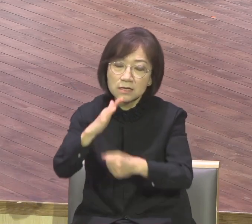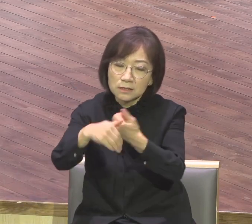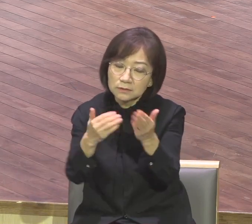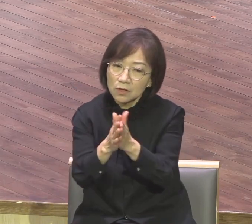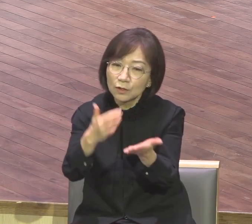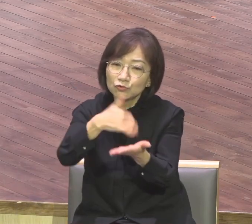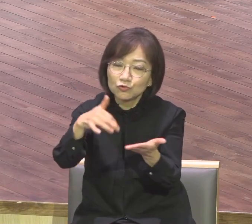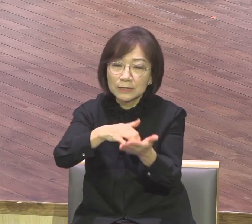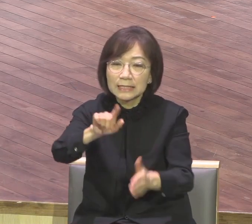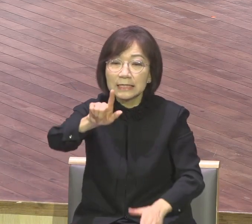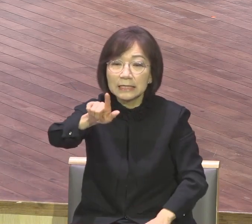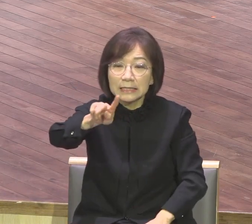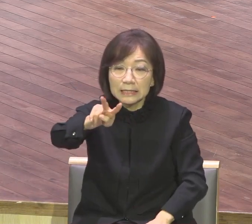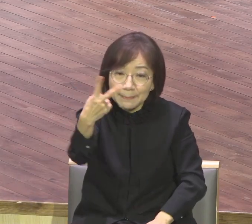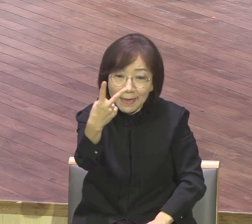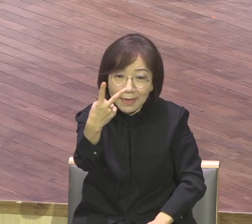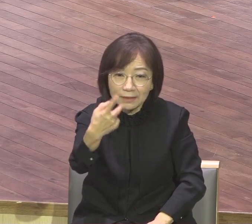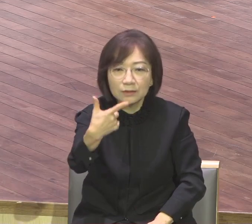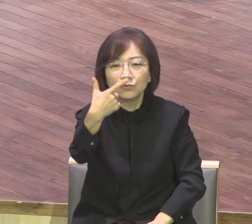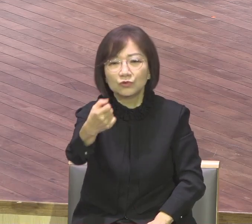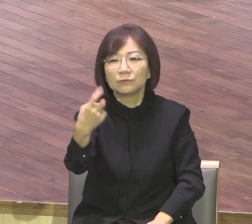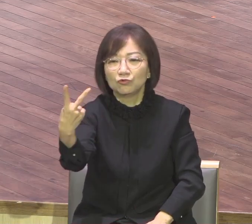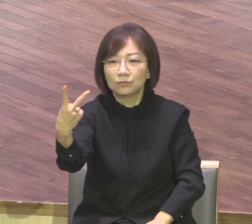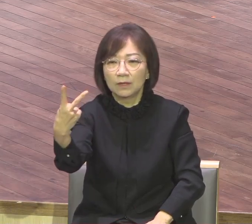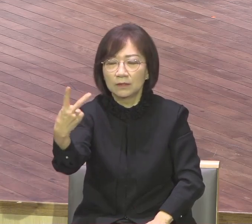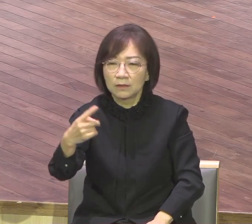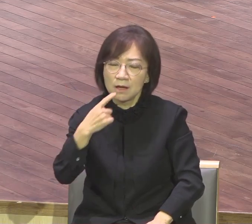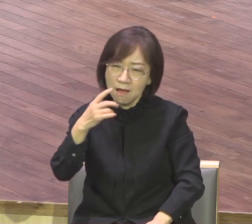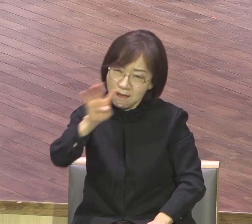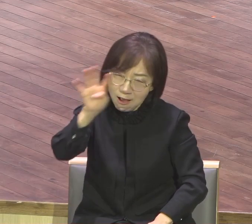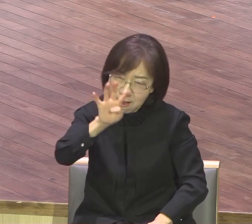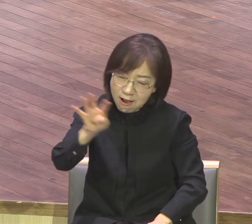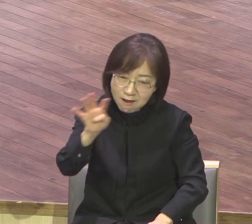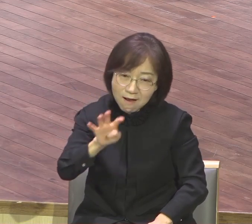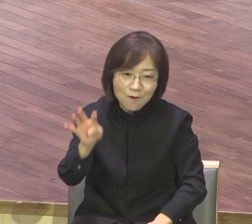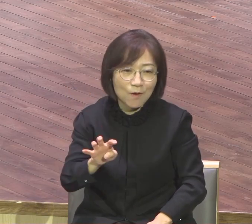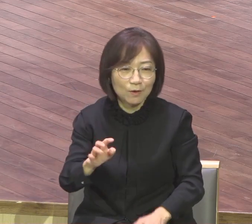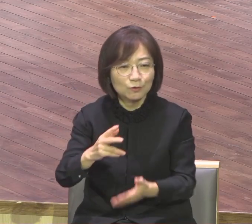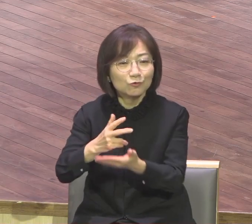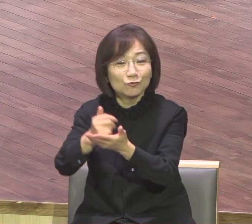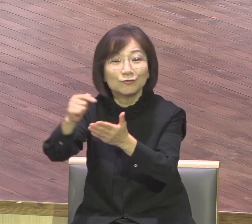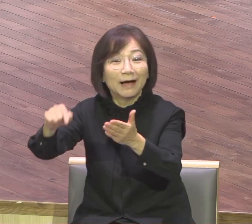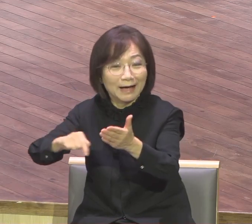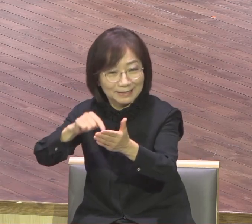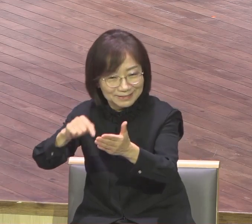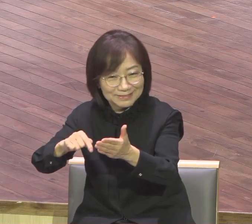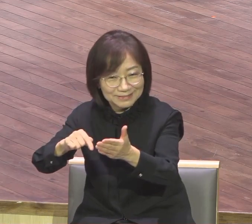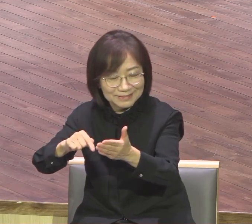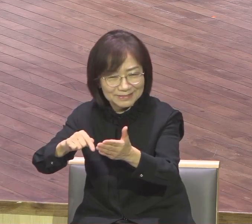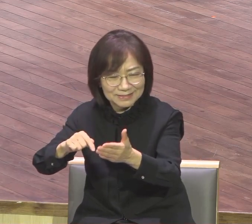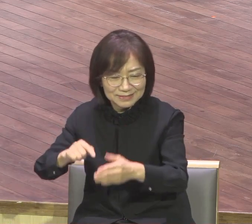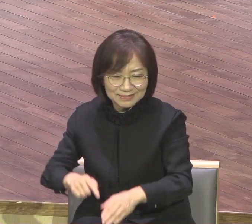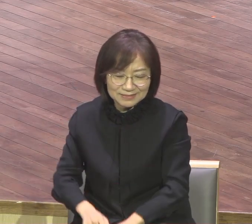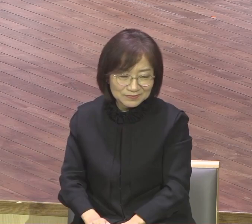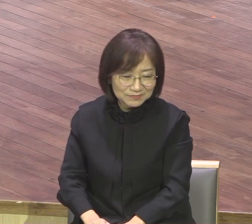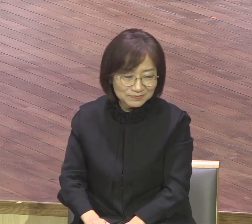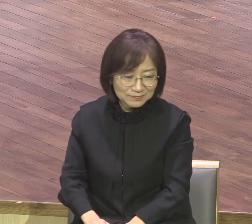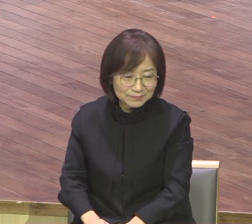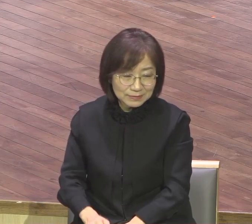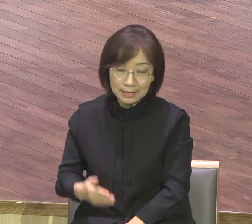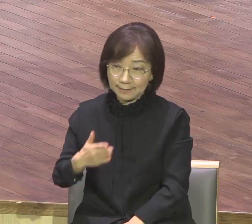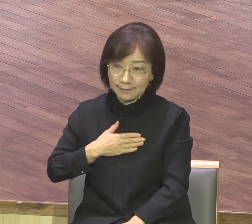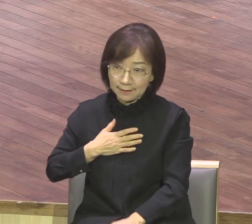나옵니다. Sale 262 veces en el Señor, en la Biblia. 그러니까 여러분이 주 안에